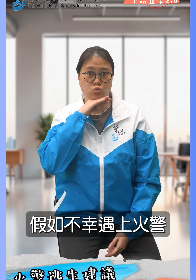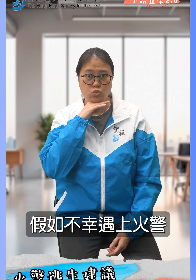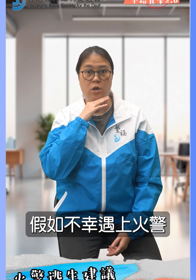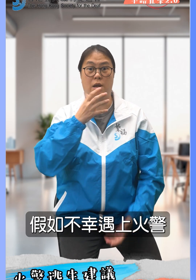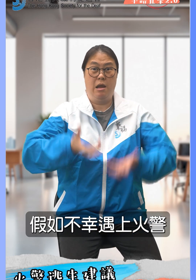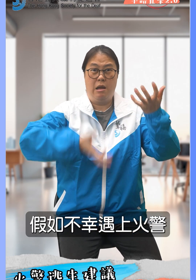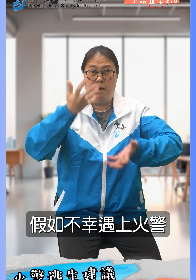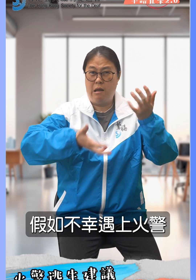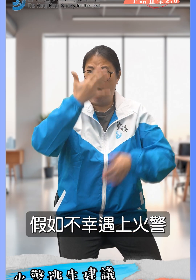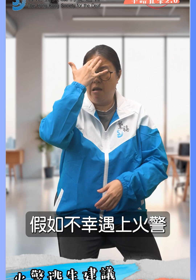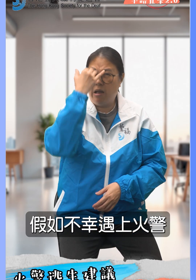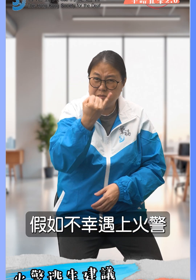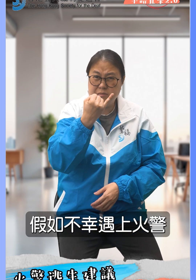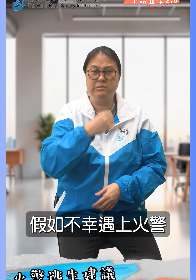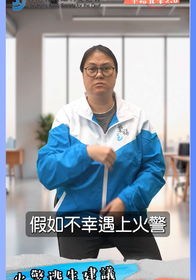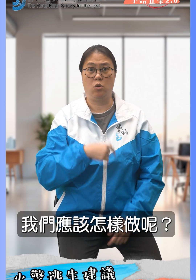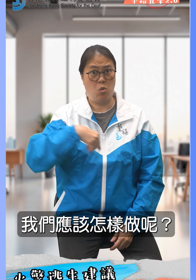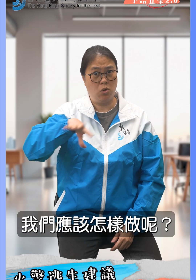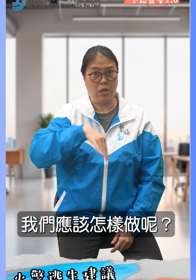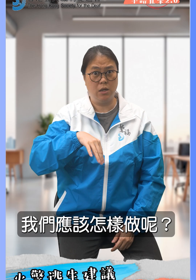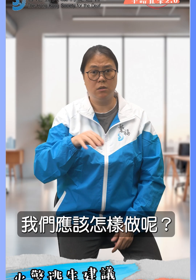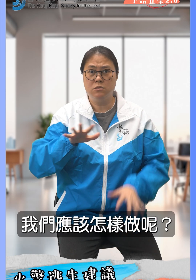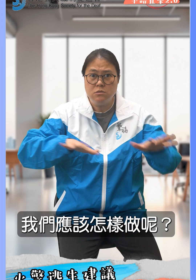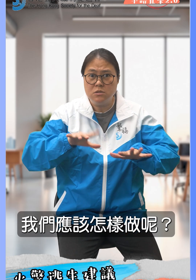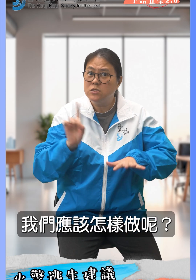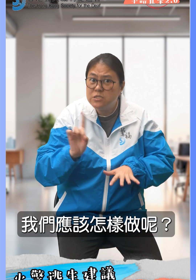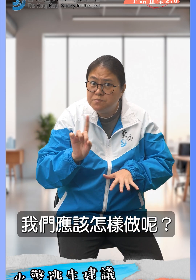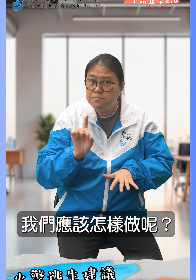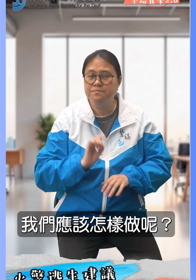如不幸遇上火警，我哋應該點樣做呢？